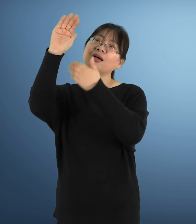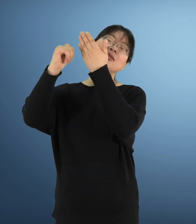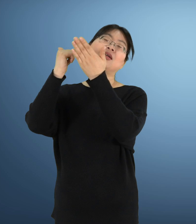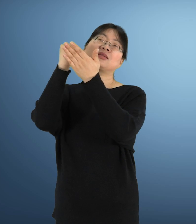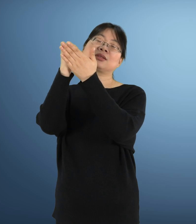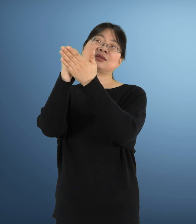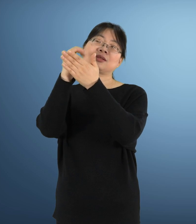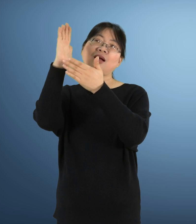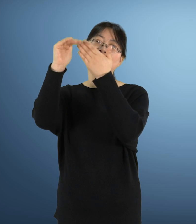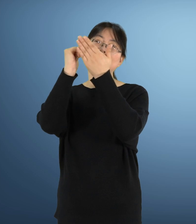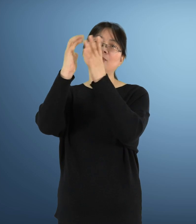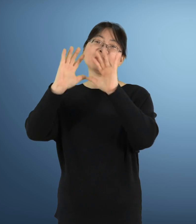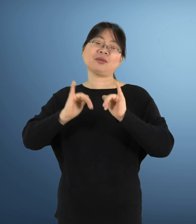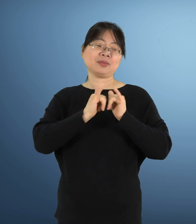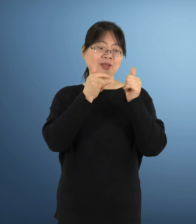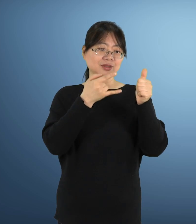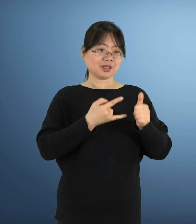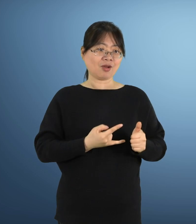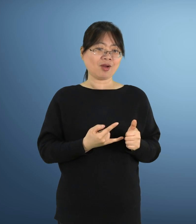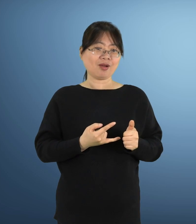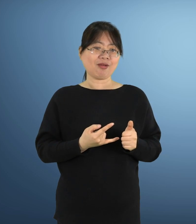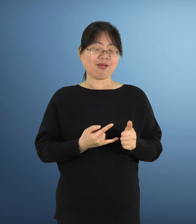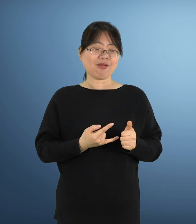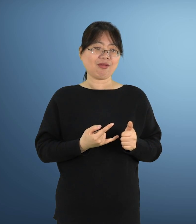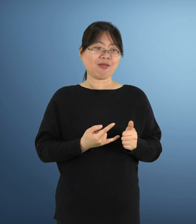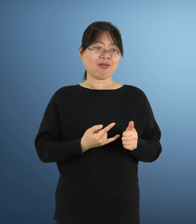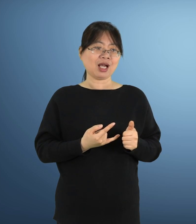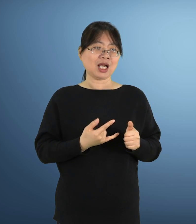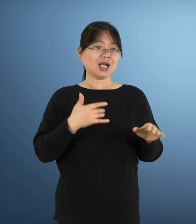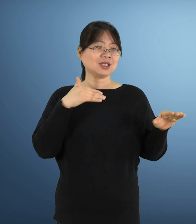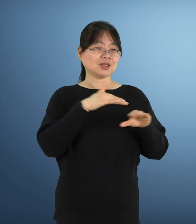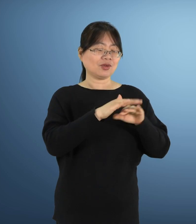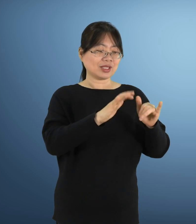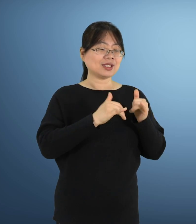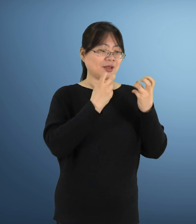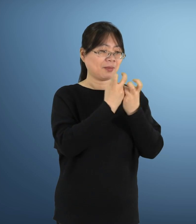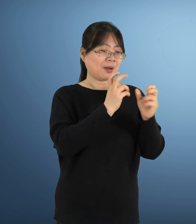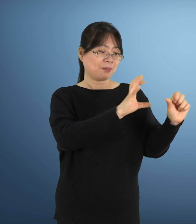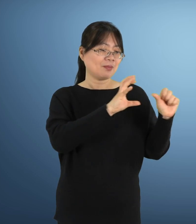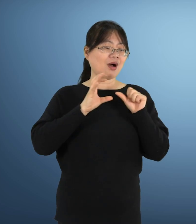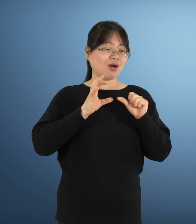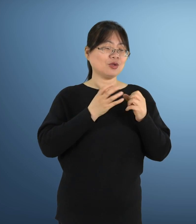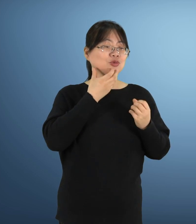하나님은 하나님의 백성들을 그런 방법으로 축복하지 않아요.